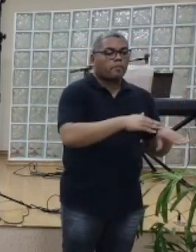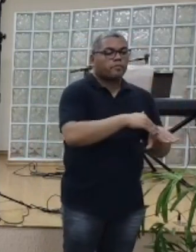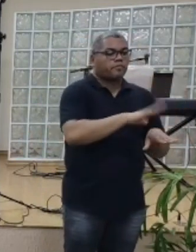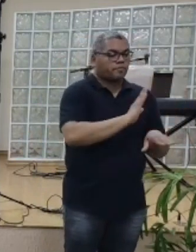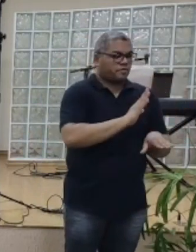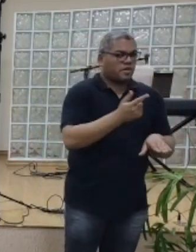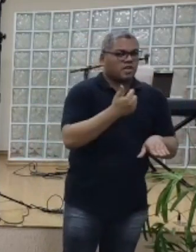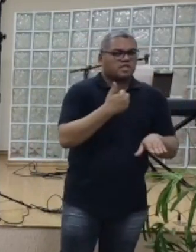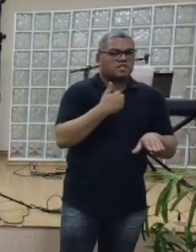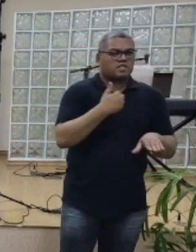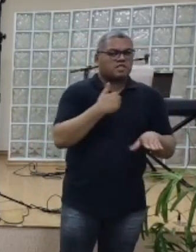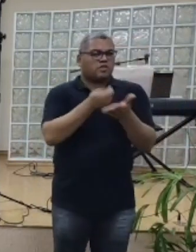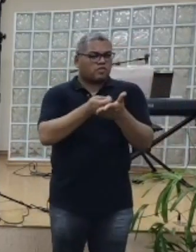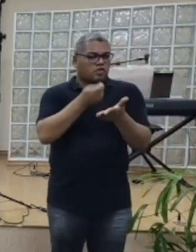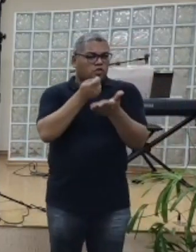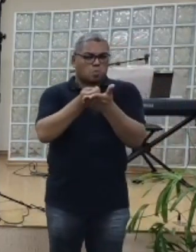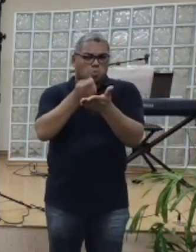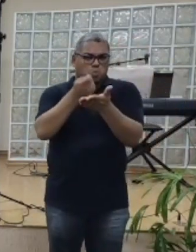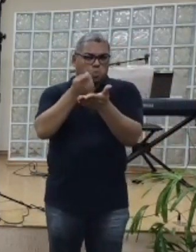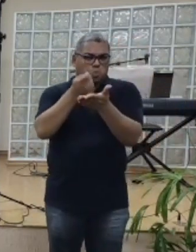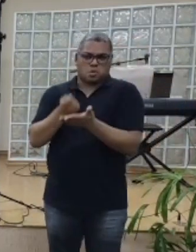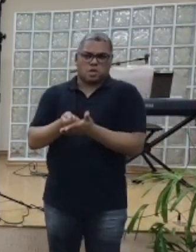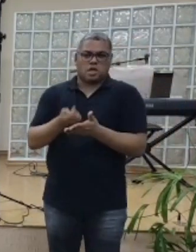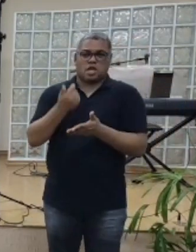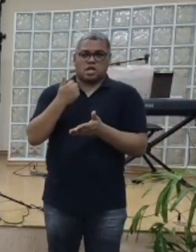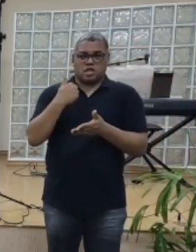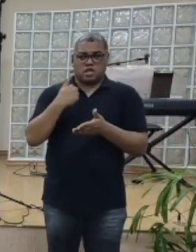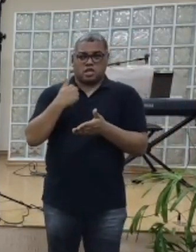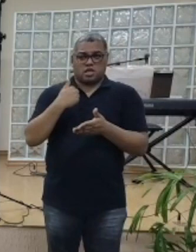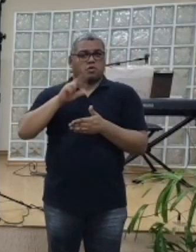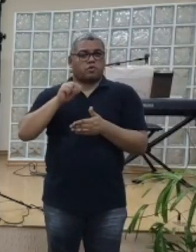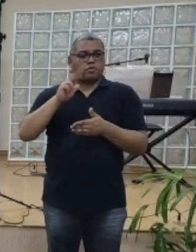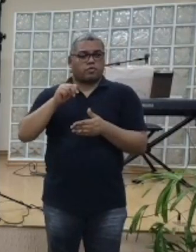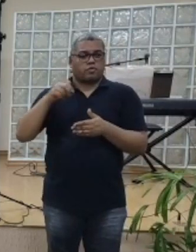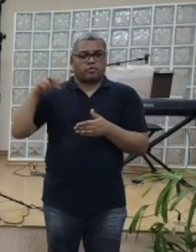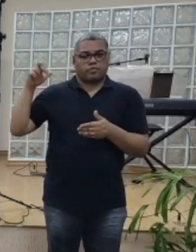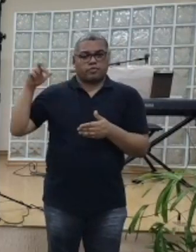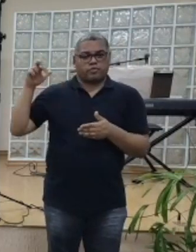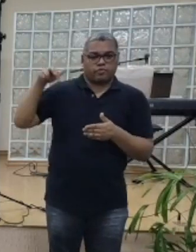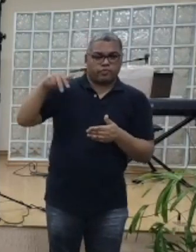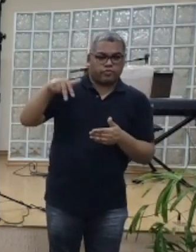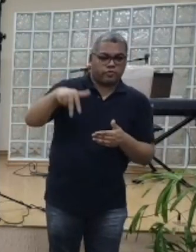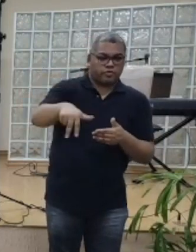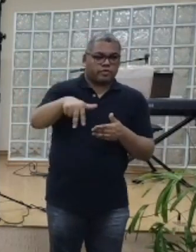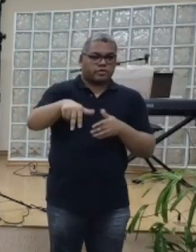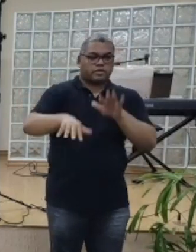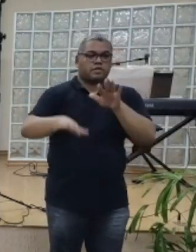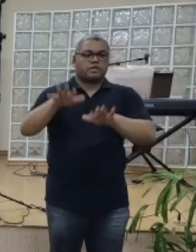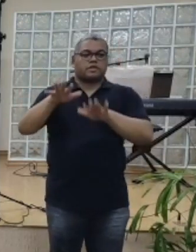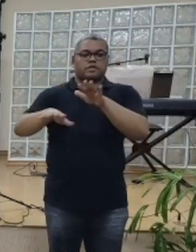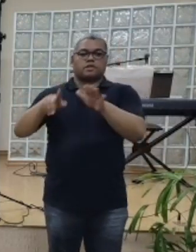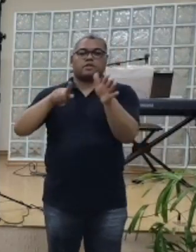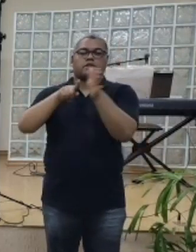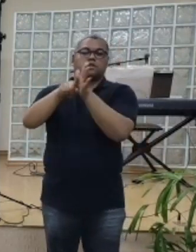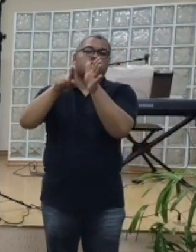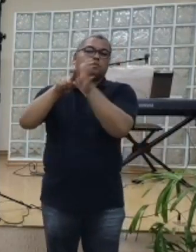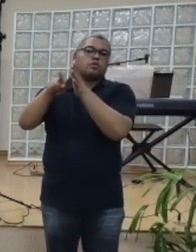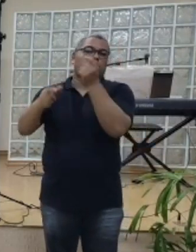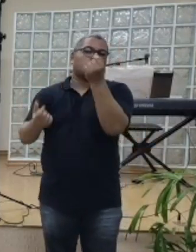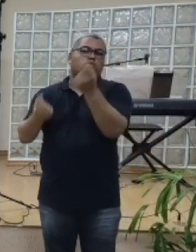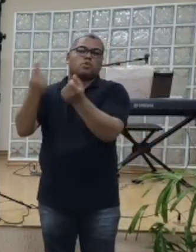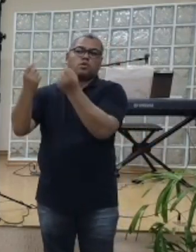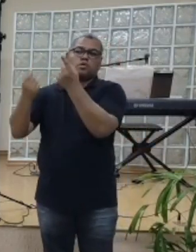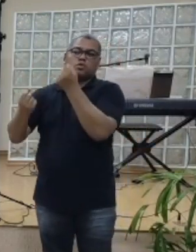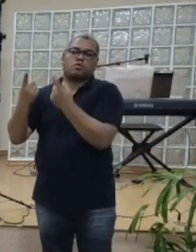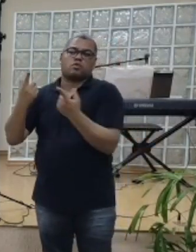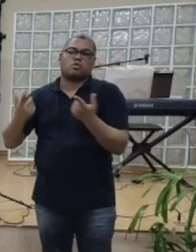não vou pegar, e pessoalmente eu nunca vou descer daqui, com exceção de alguns, né, que de vez em quando eu pergunto: onde é que você estava que você não veio, né?